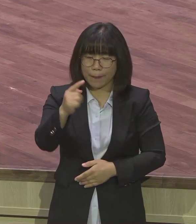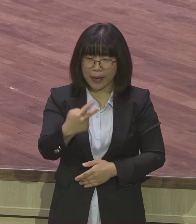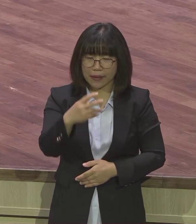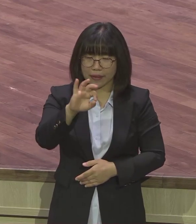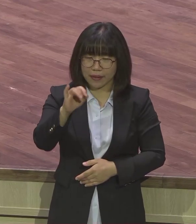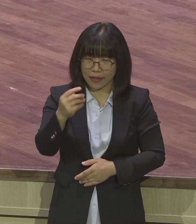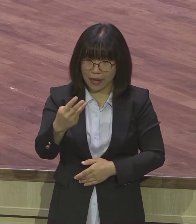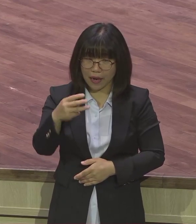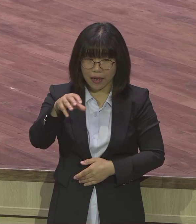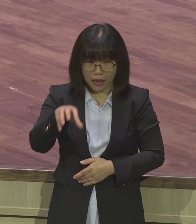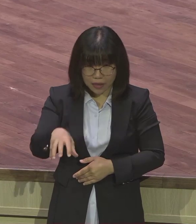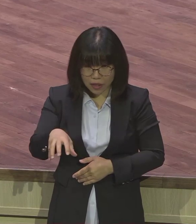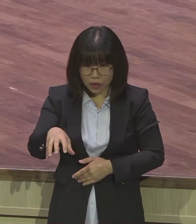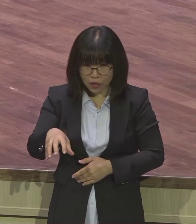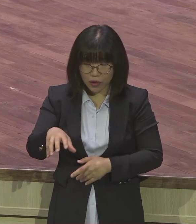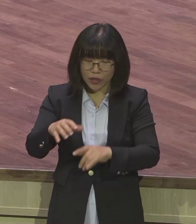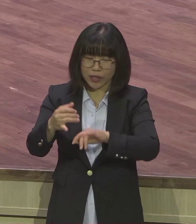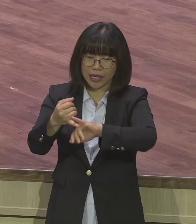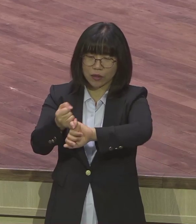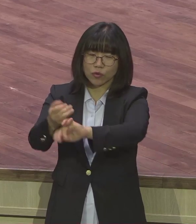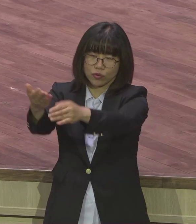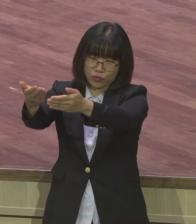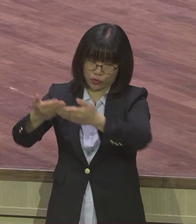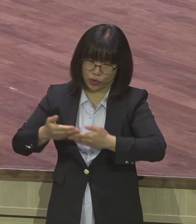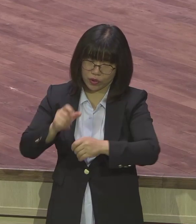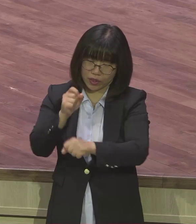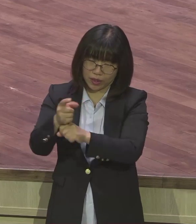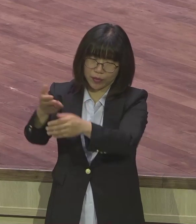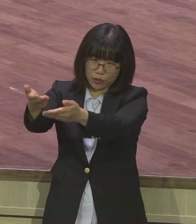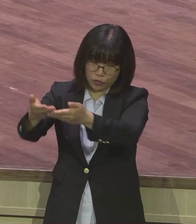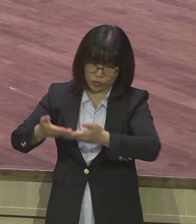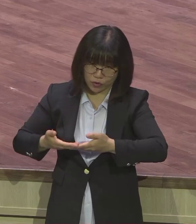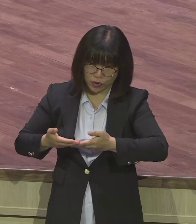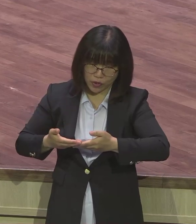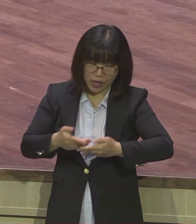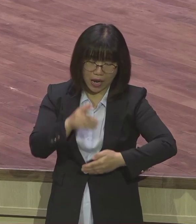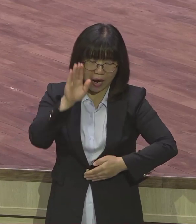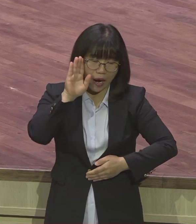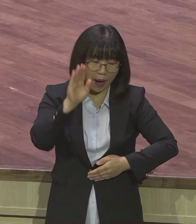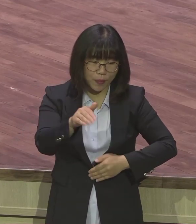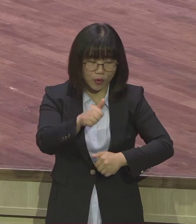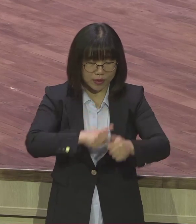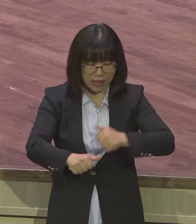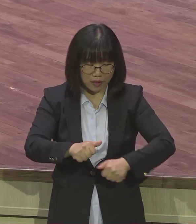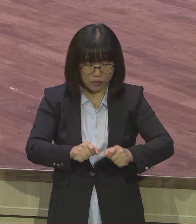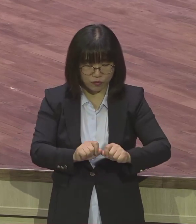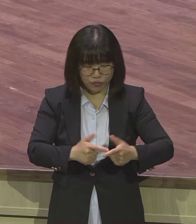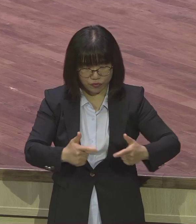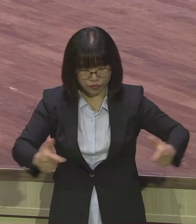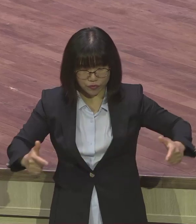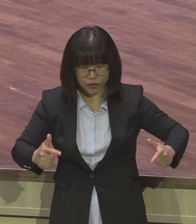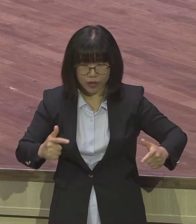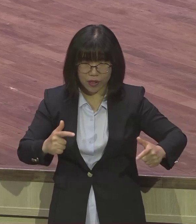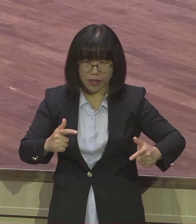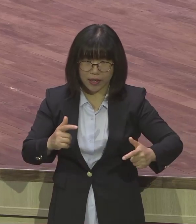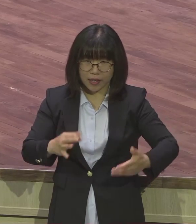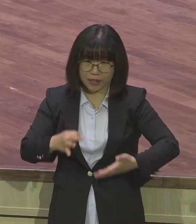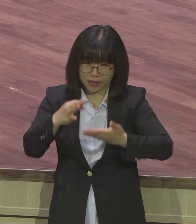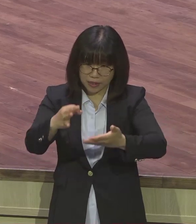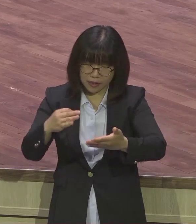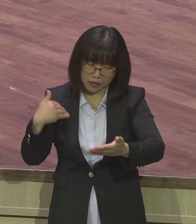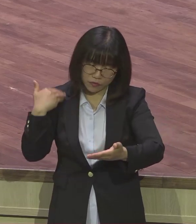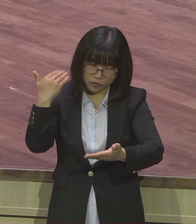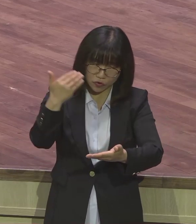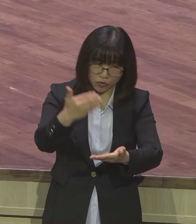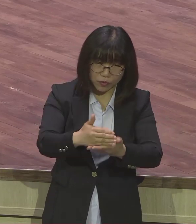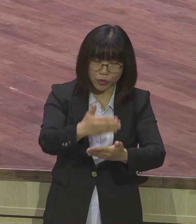축복, 물질의 축복을 약속했어요. 자식의 축복, 후손의 축복, 물질의 축복. 그 약속대로 지금 축복하신